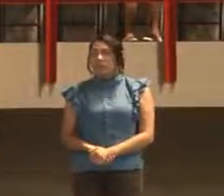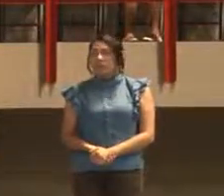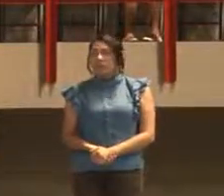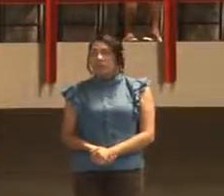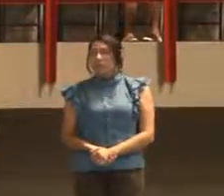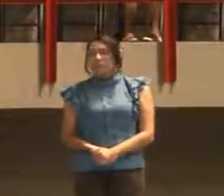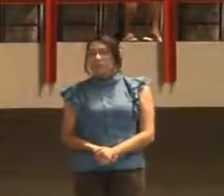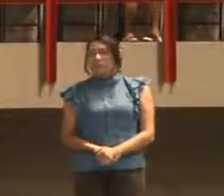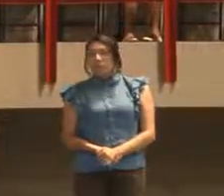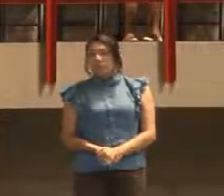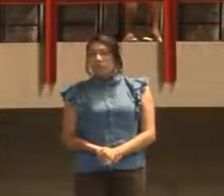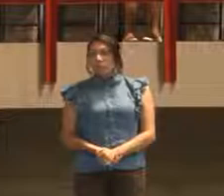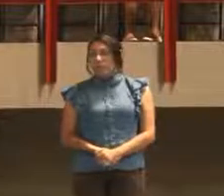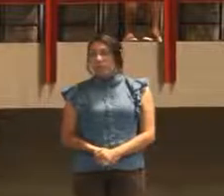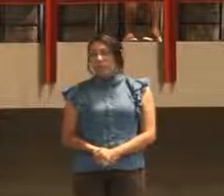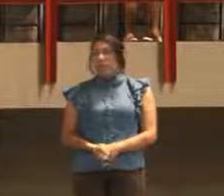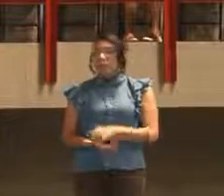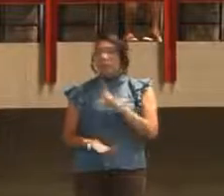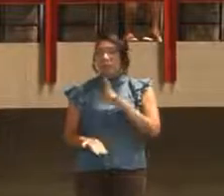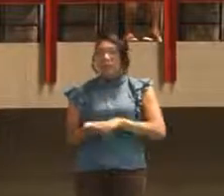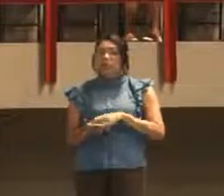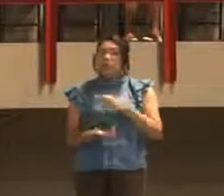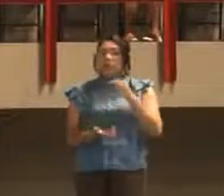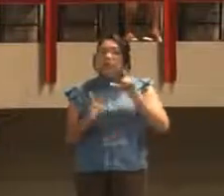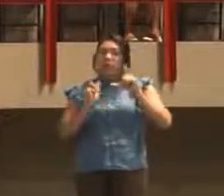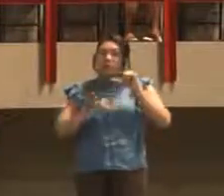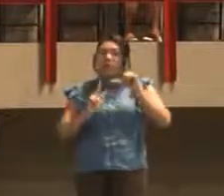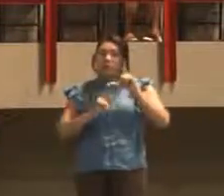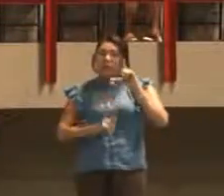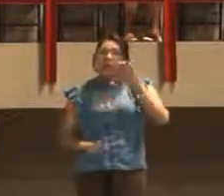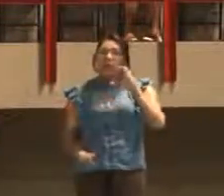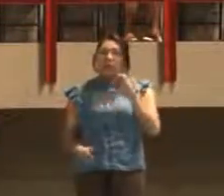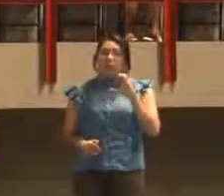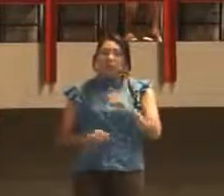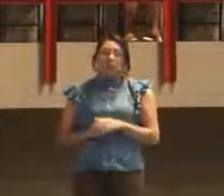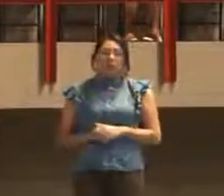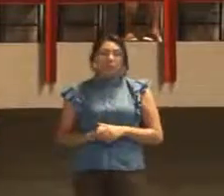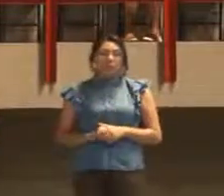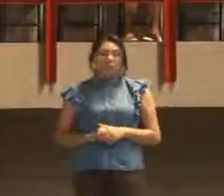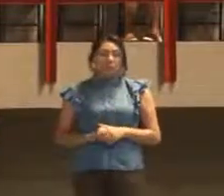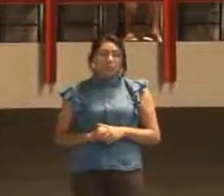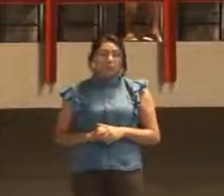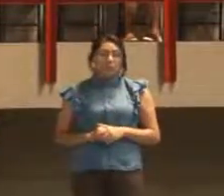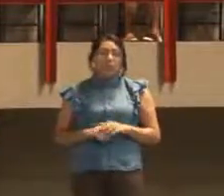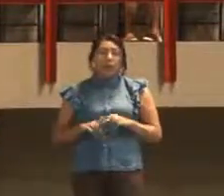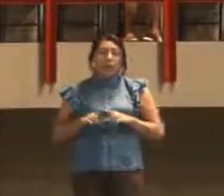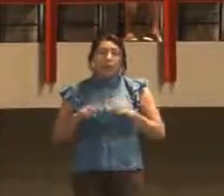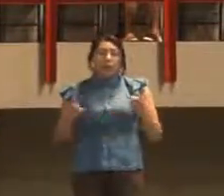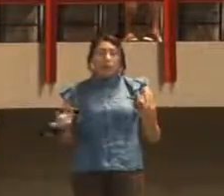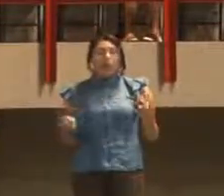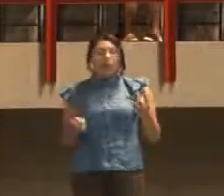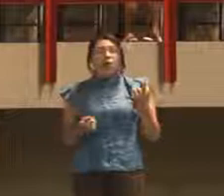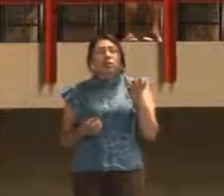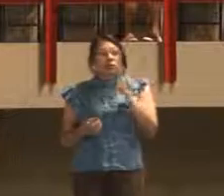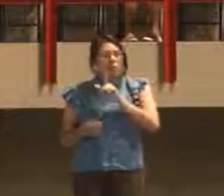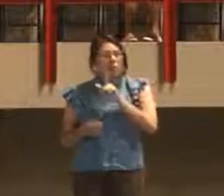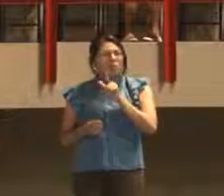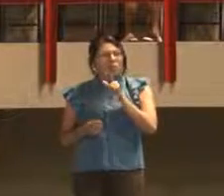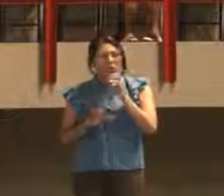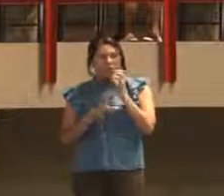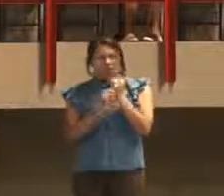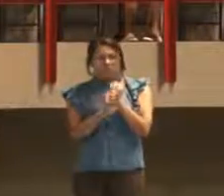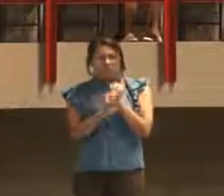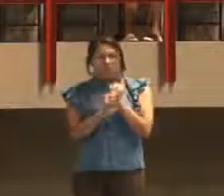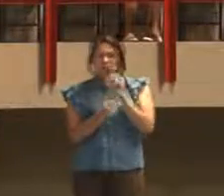No caso aqui, a resposta seria a letra C, né? Da questão. Presta atenção no detalhe. Alexandre, a gente consegue resolver